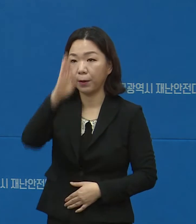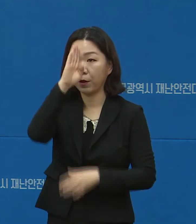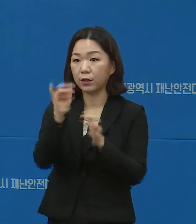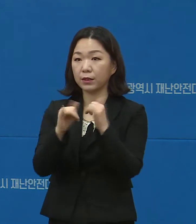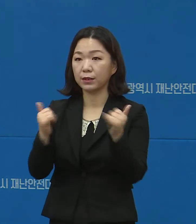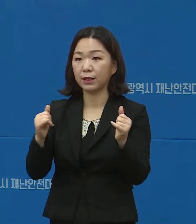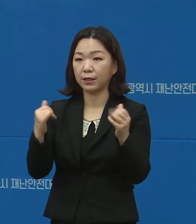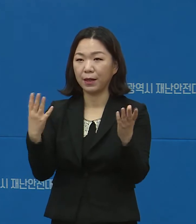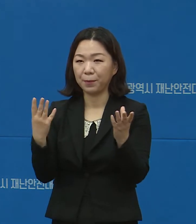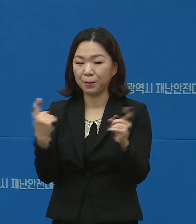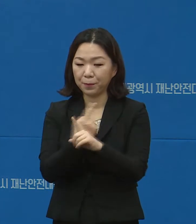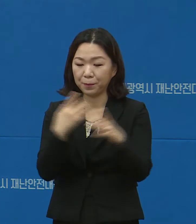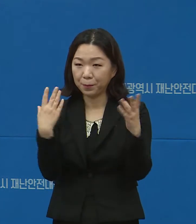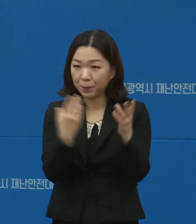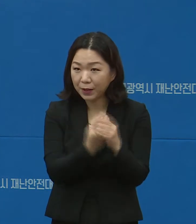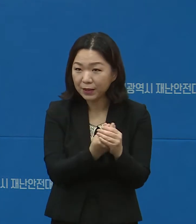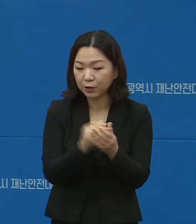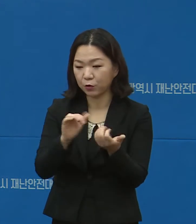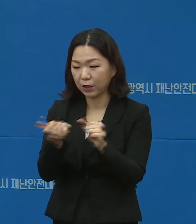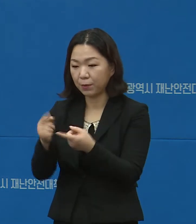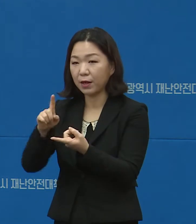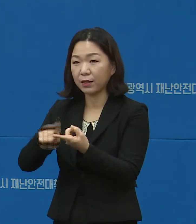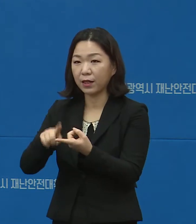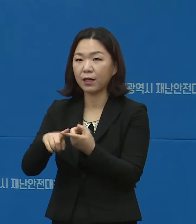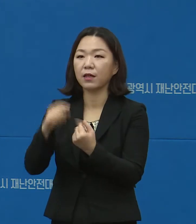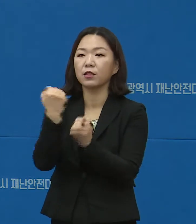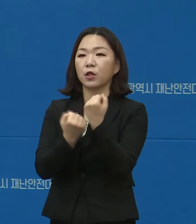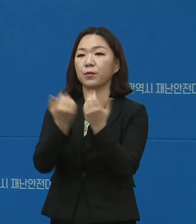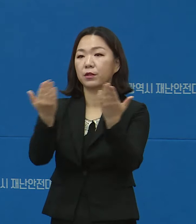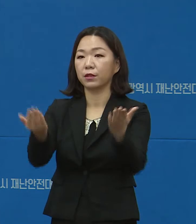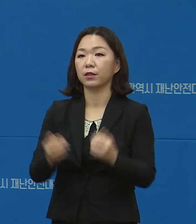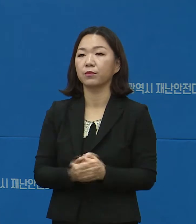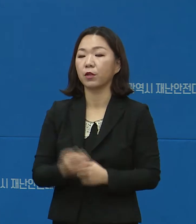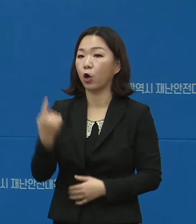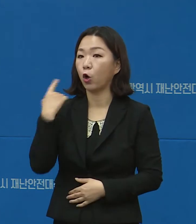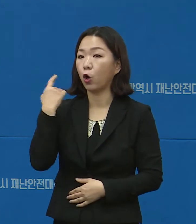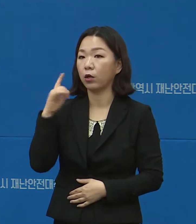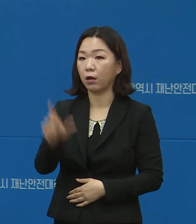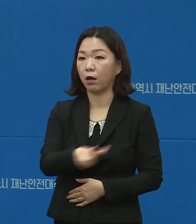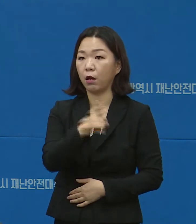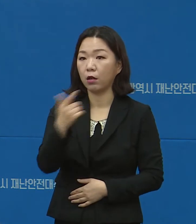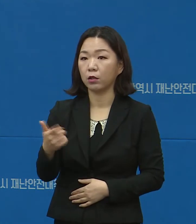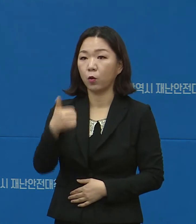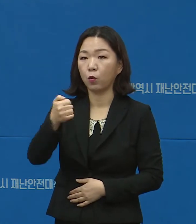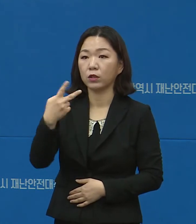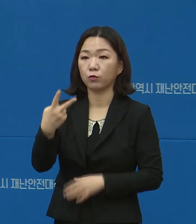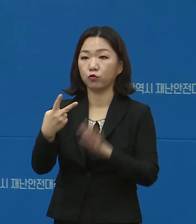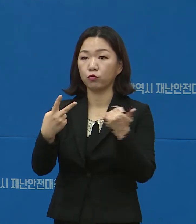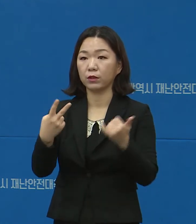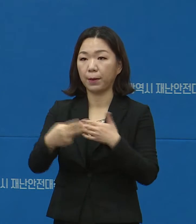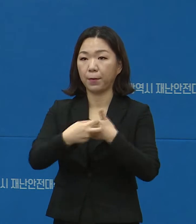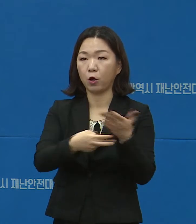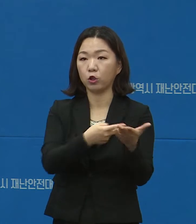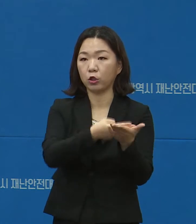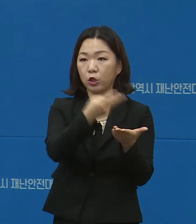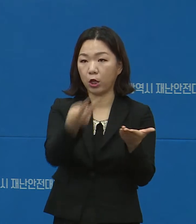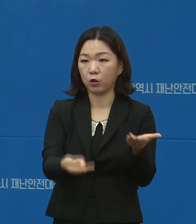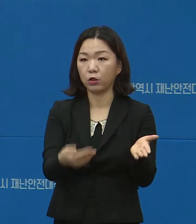환자들의 완치와 사망 등 건강상태에 대해서 말씀드리겠습니다. 어제 하루 동안 52명이 병원에서